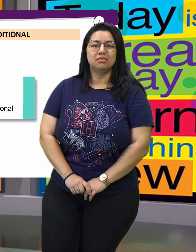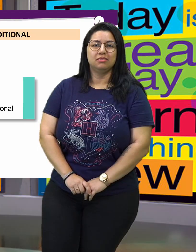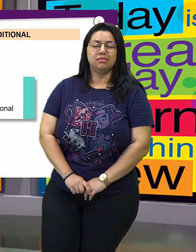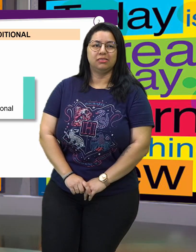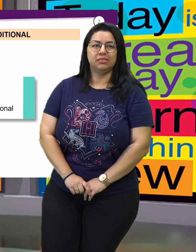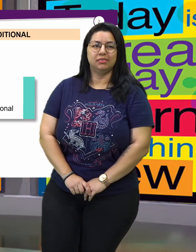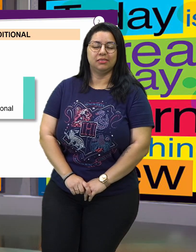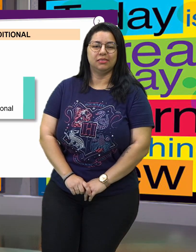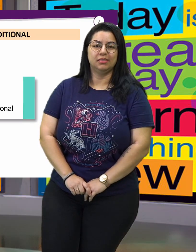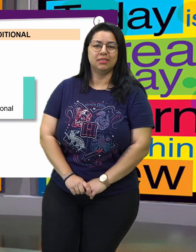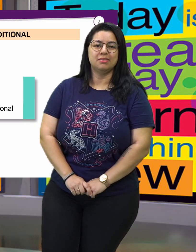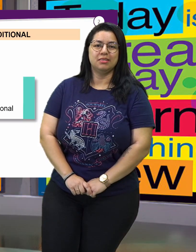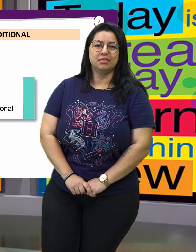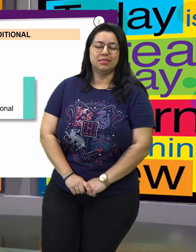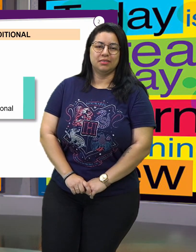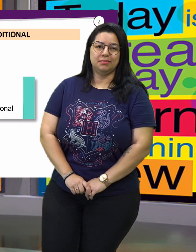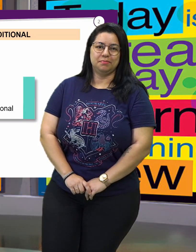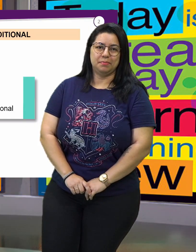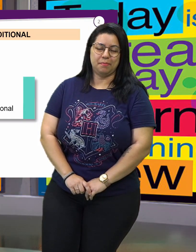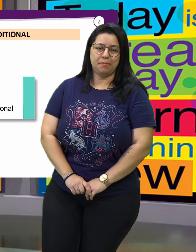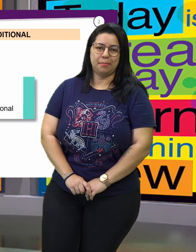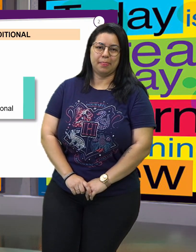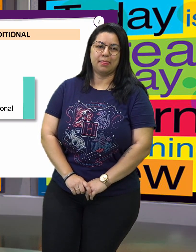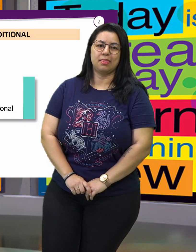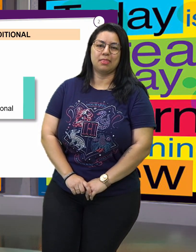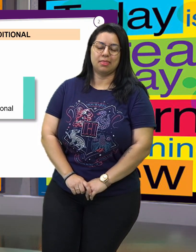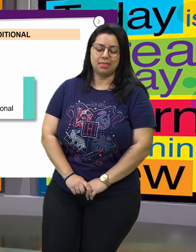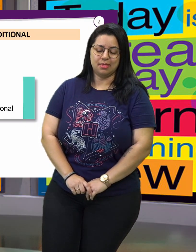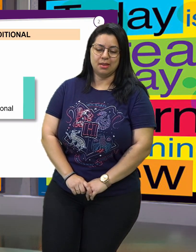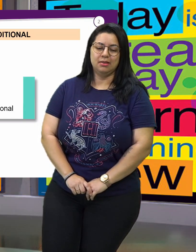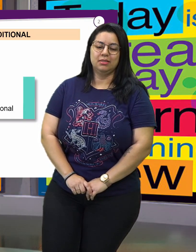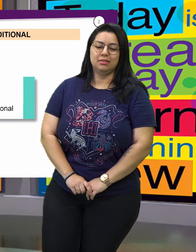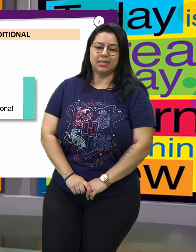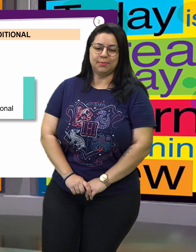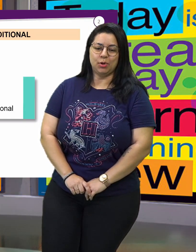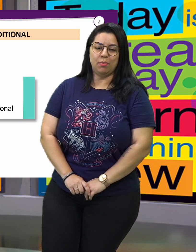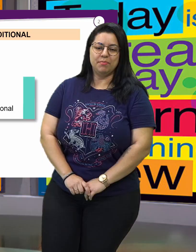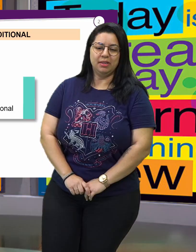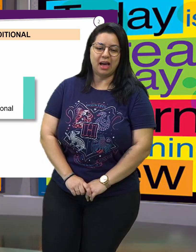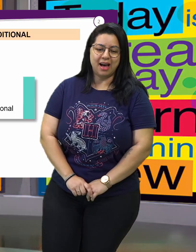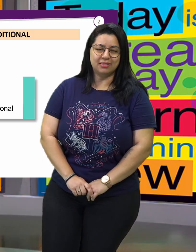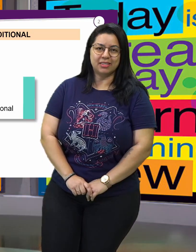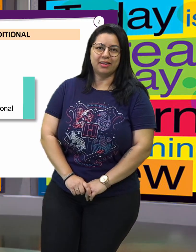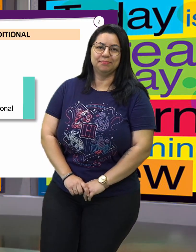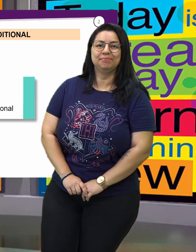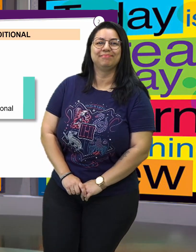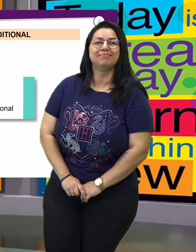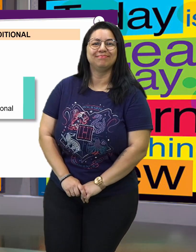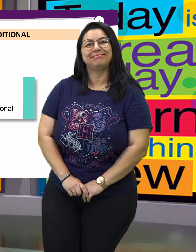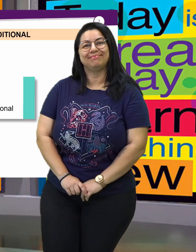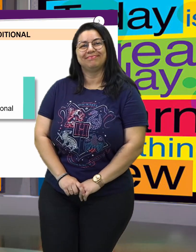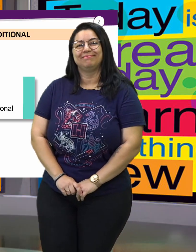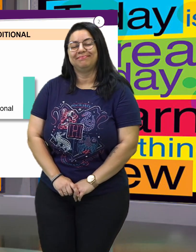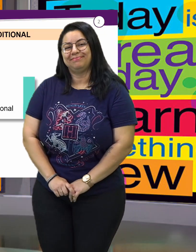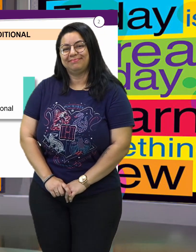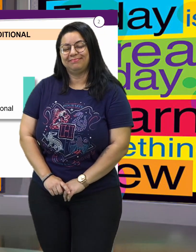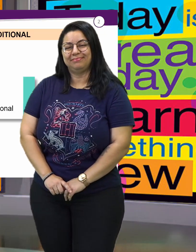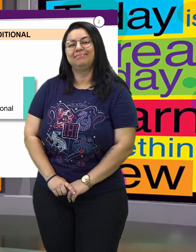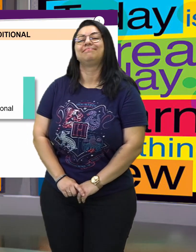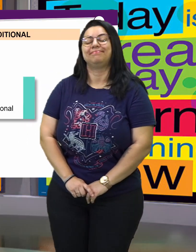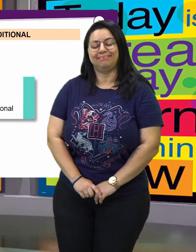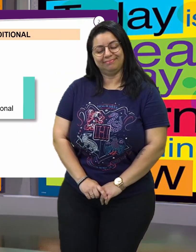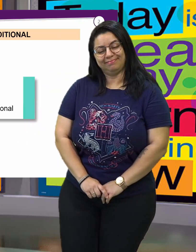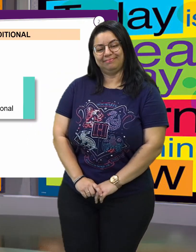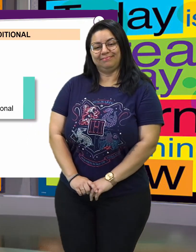na primeira condicional você já usa o futuro, porque você vai falar de resultados prováveis ou não prováveis no futuro. Probabilidades, né? Isso mesmo.